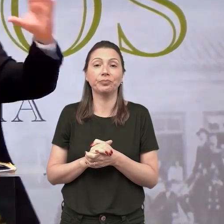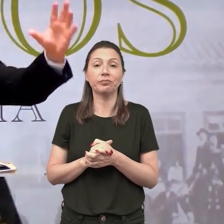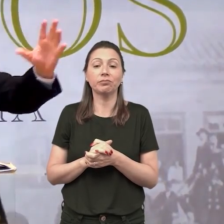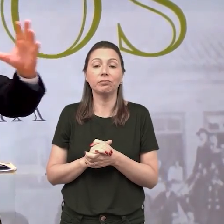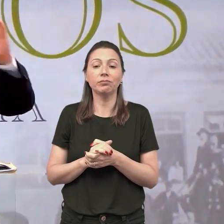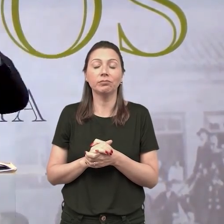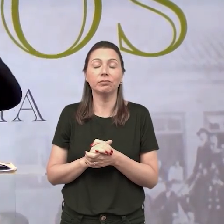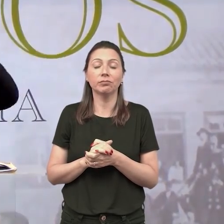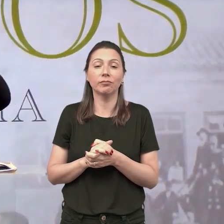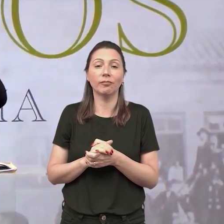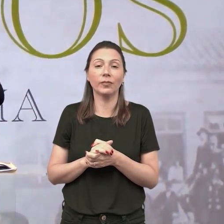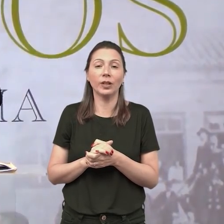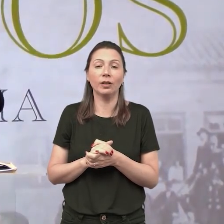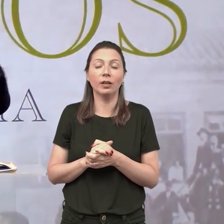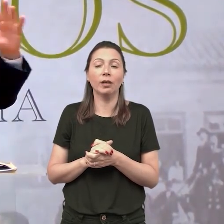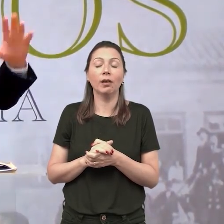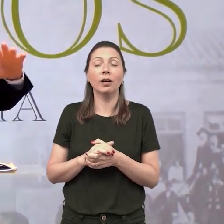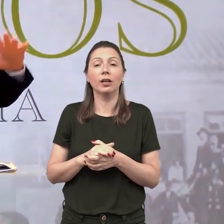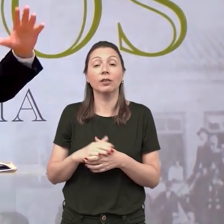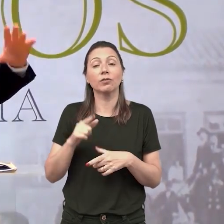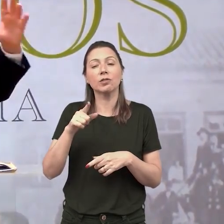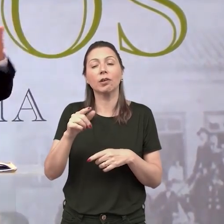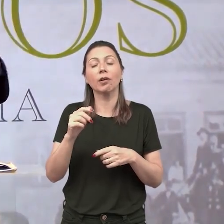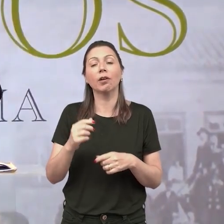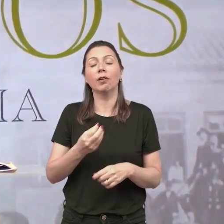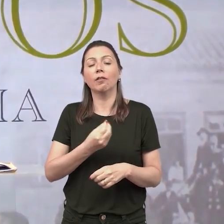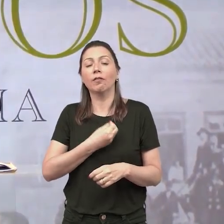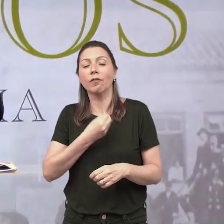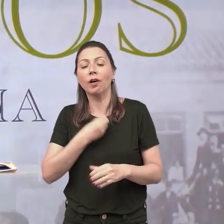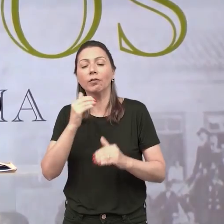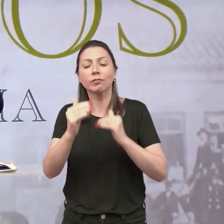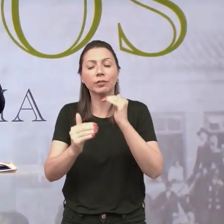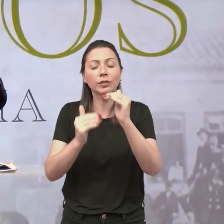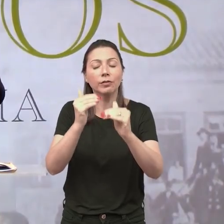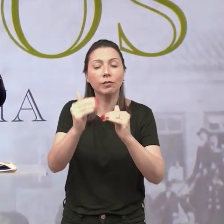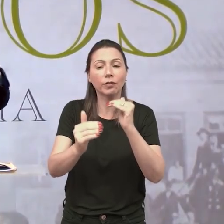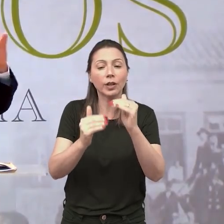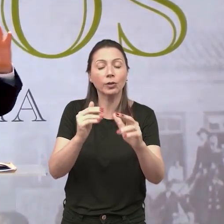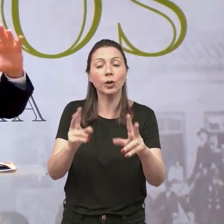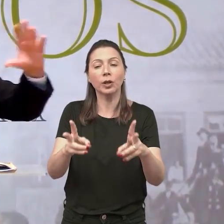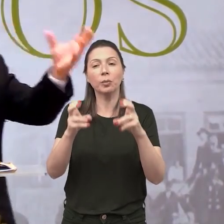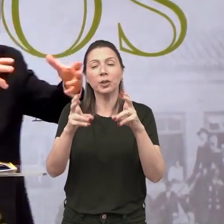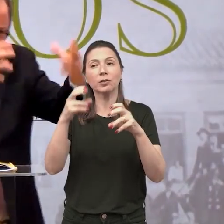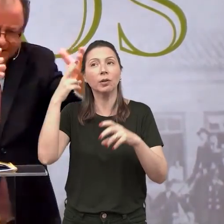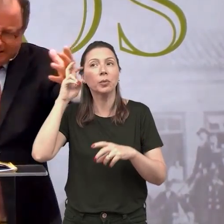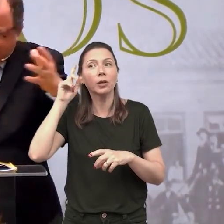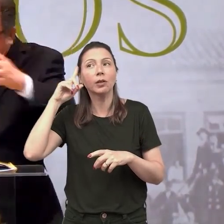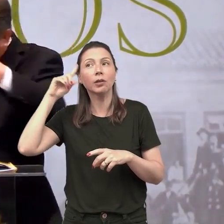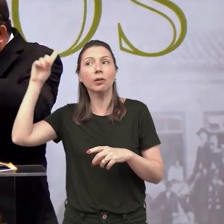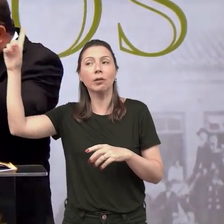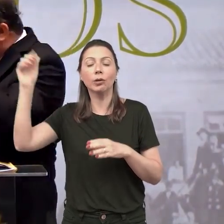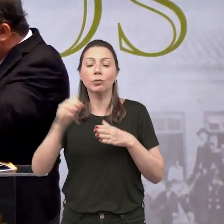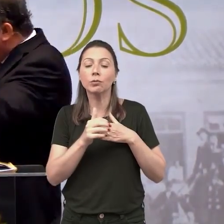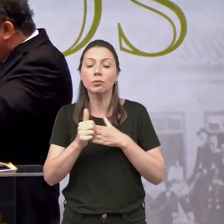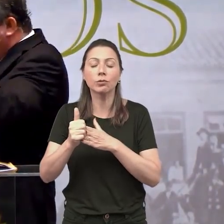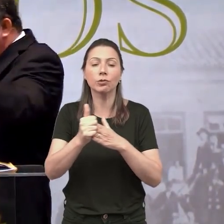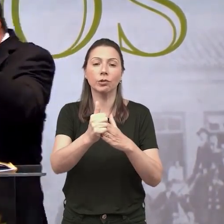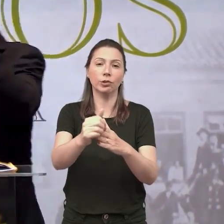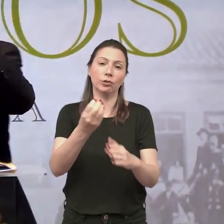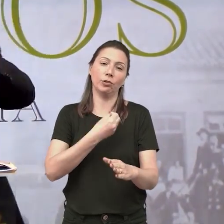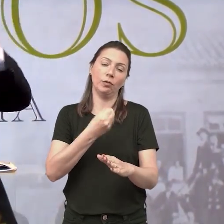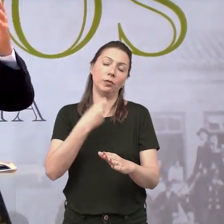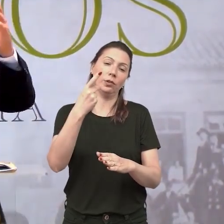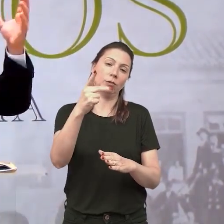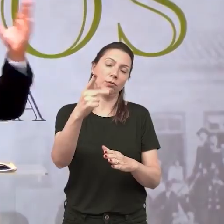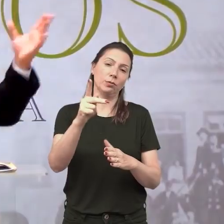sentido depois. Você vê que Deus está dirigindo a sua vida. Porque você está reconhecendo, dependendo de Deus, buscando